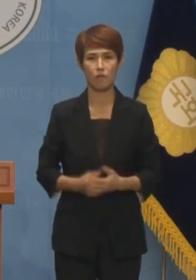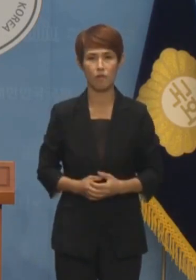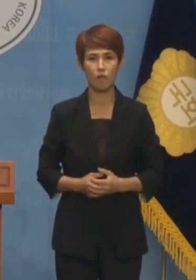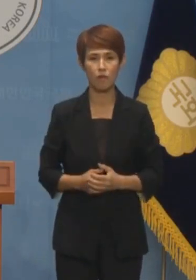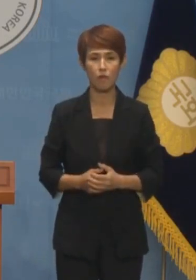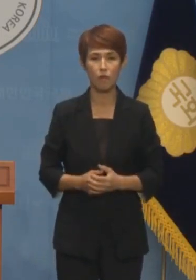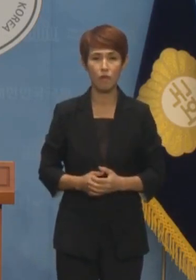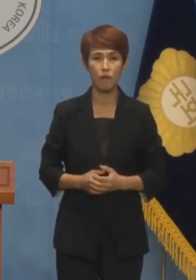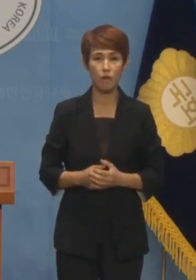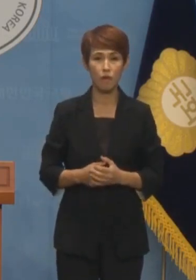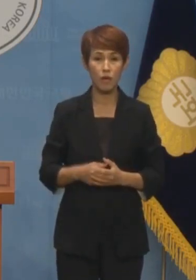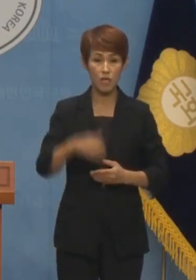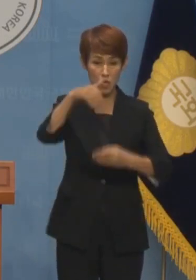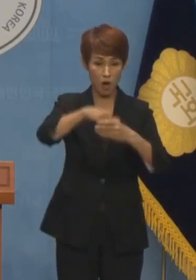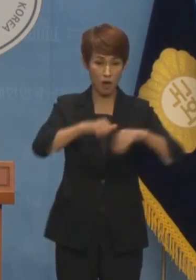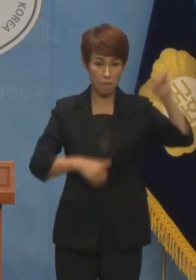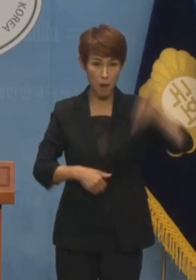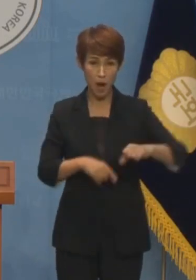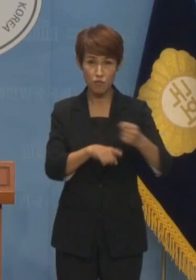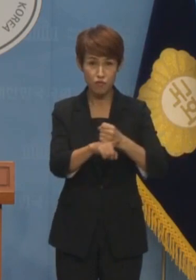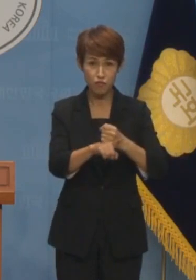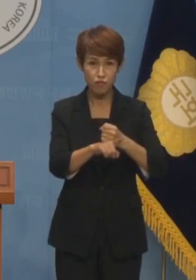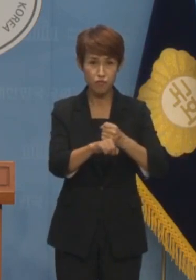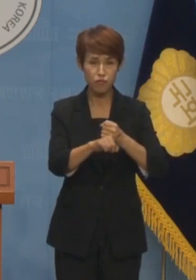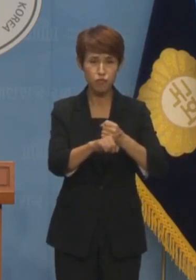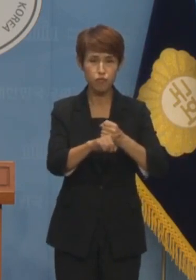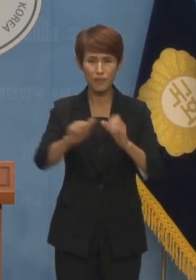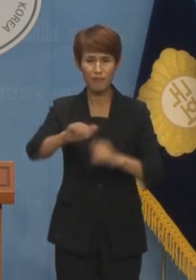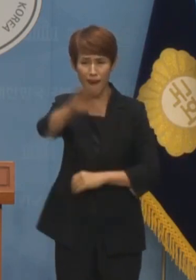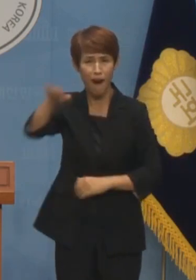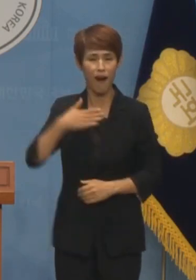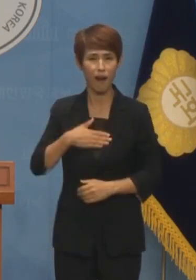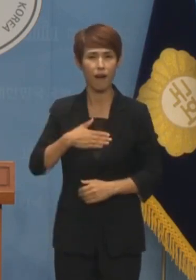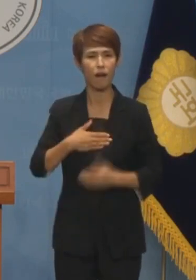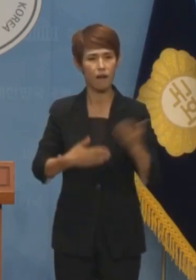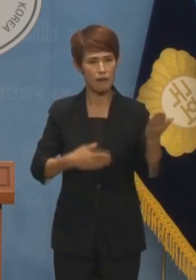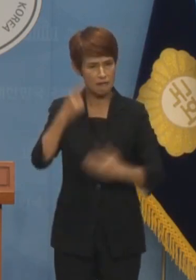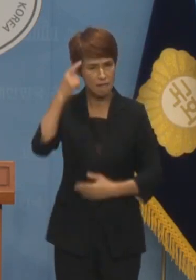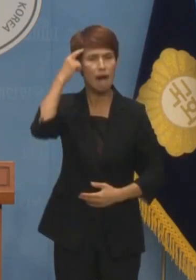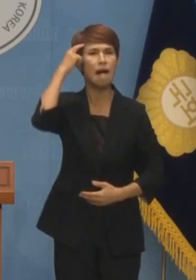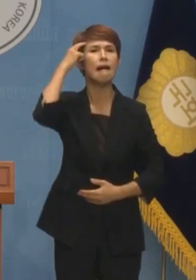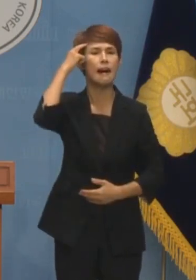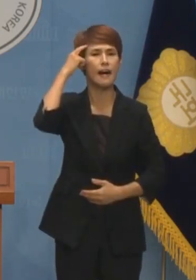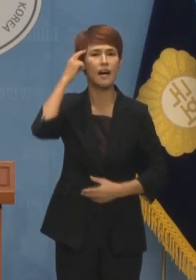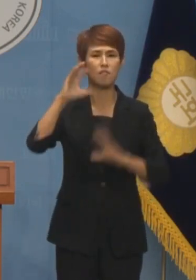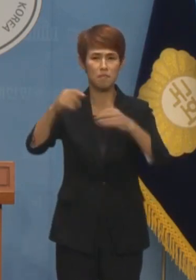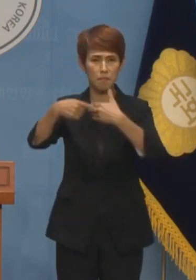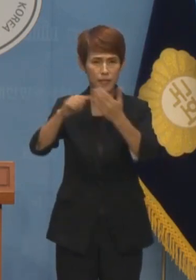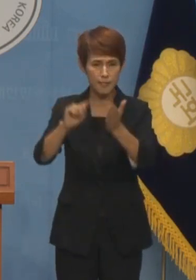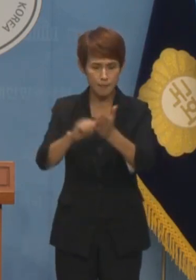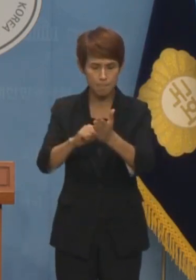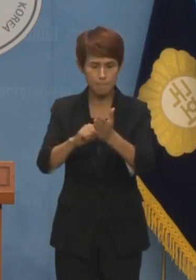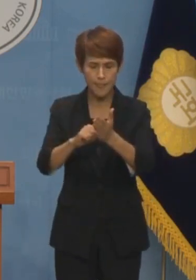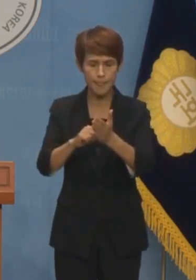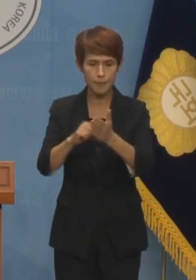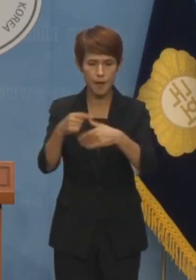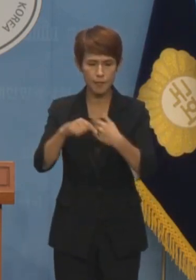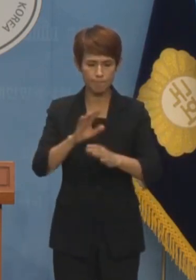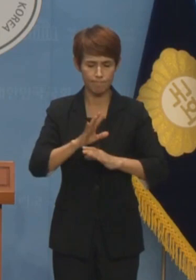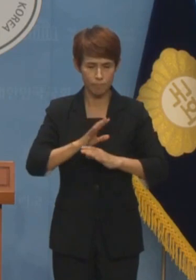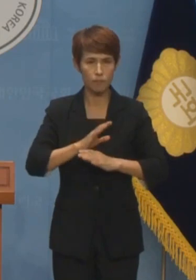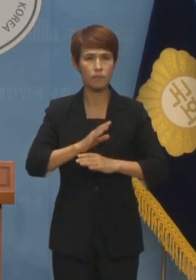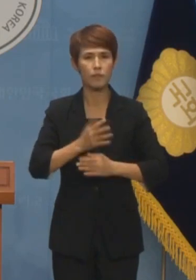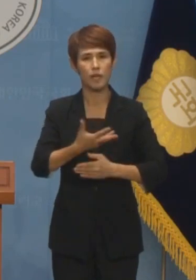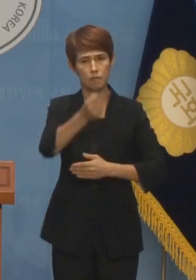참패 원인을 국민의힘은 다시 한번 뼈아프게 인식하고 민심에 대하여 두려운 마음을